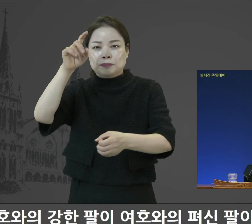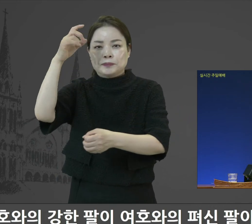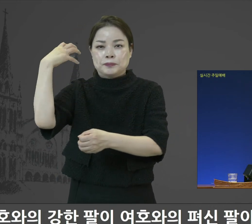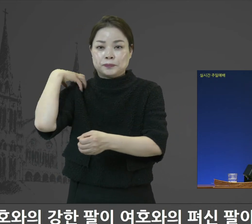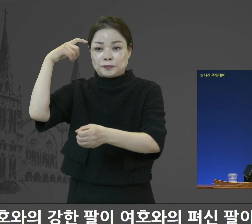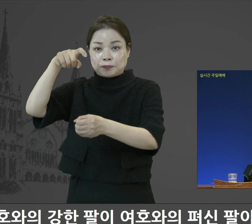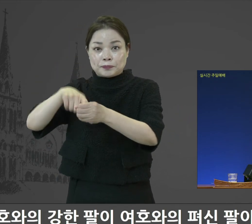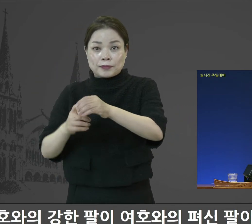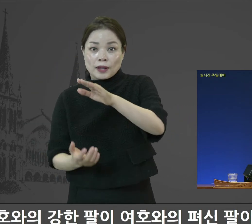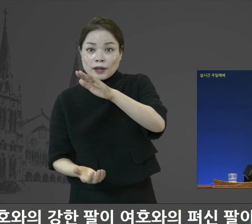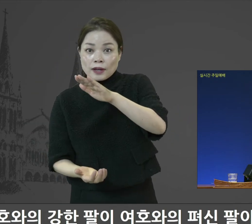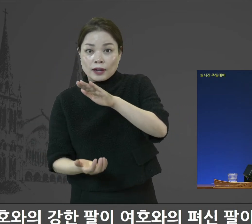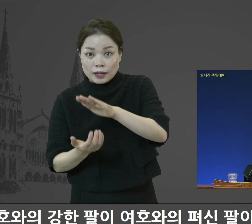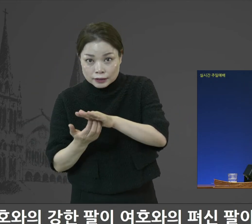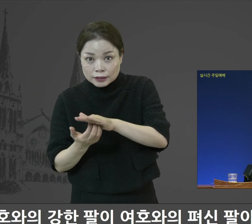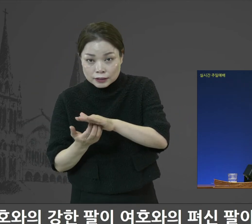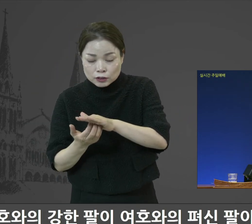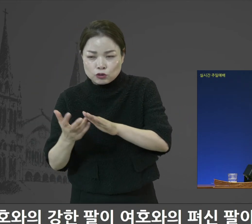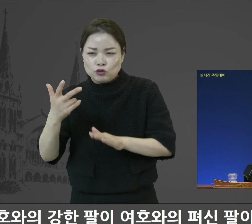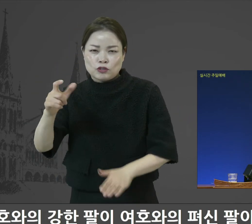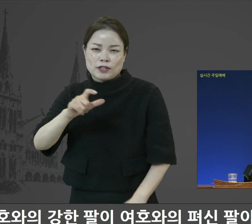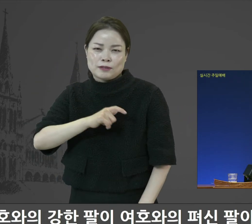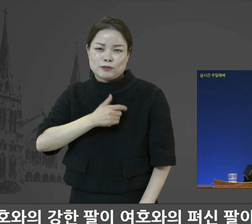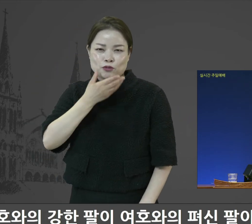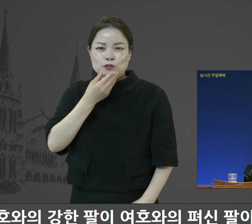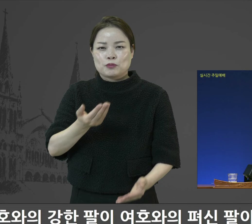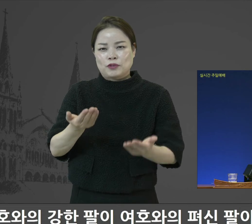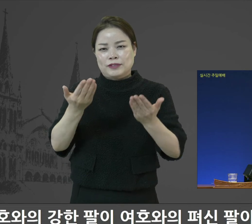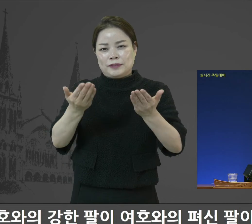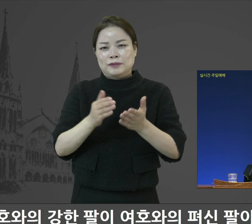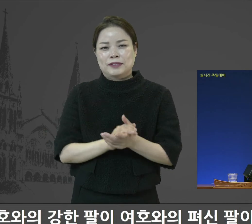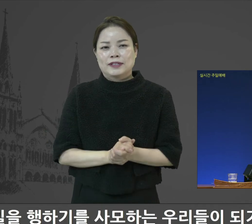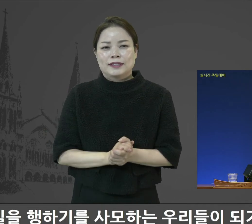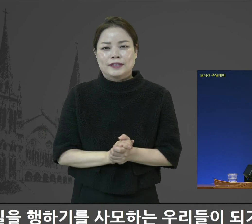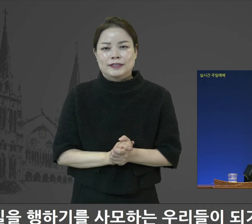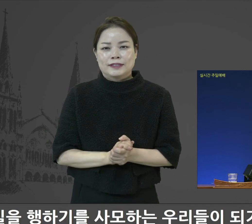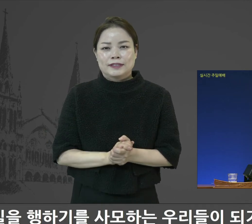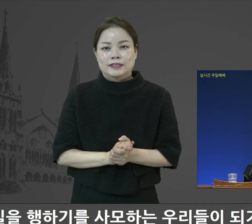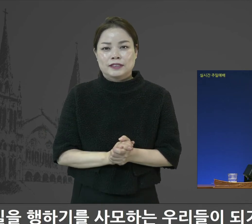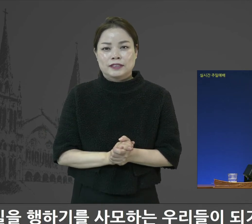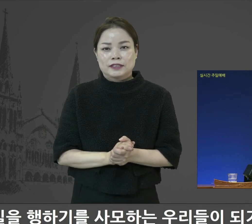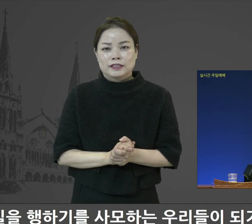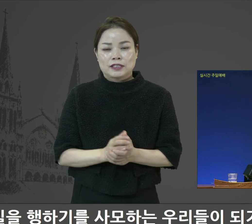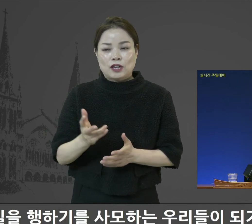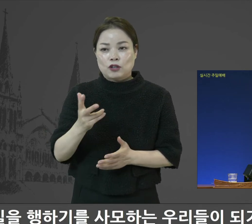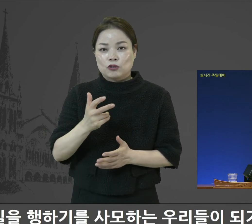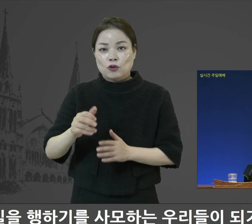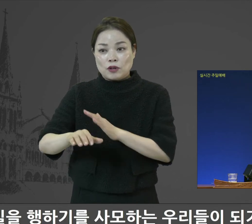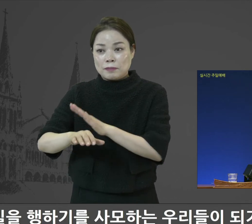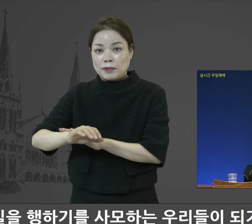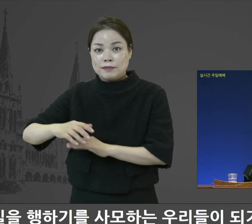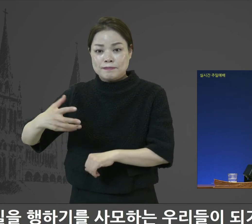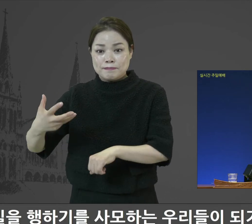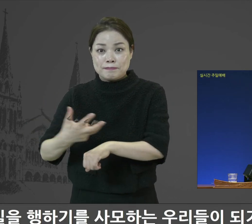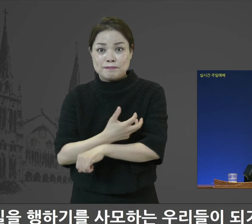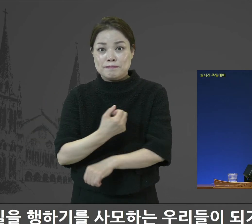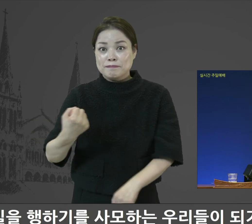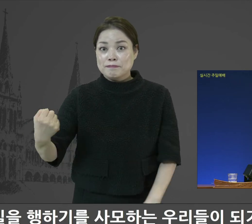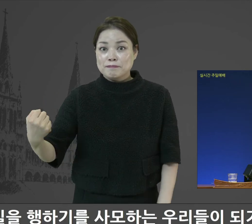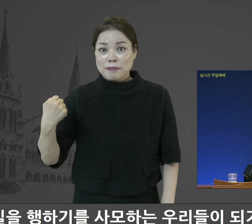우리 되기를 주의 이름으로 축원합니다. 여러분, 여호와의 팔이 얼마나 강한지